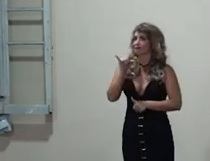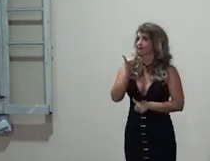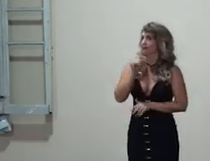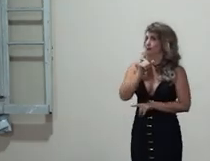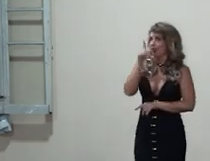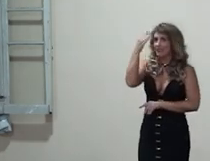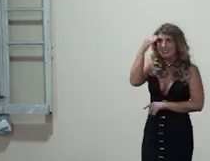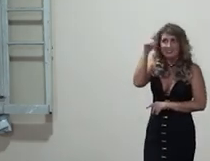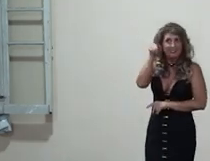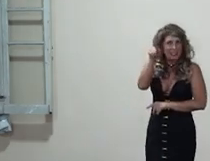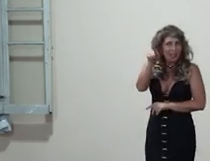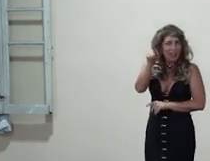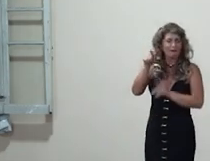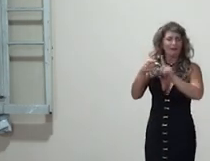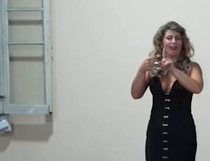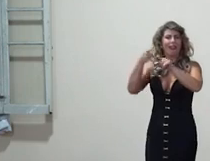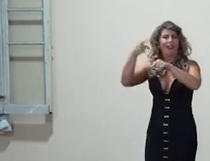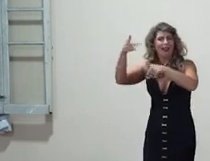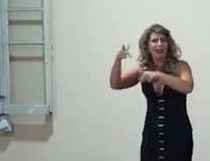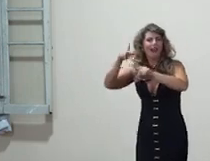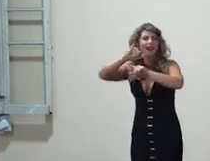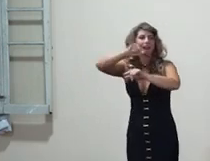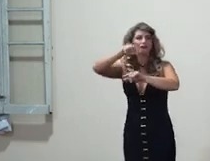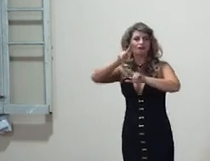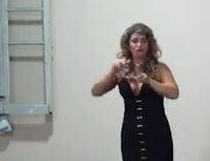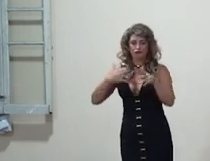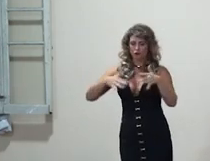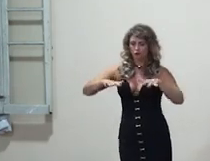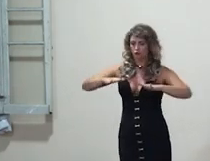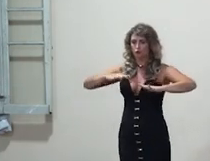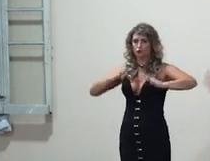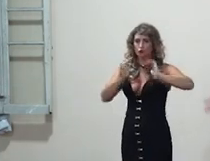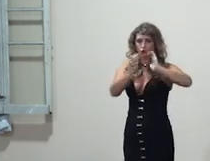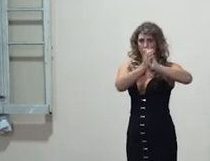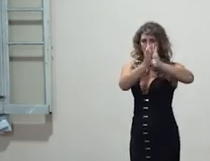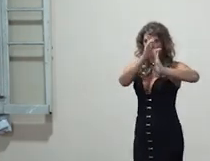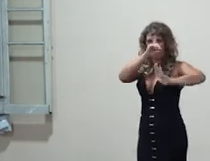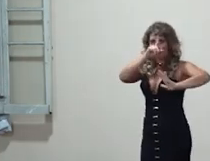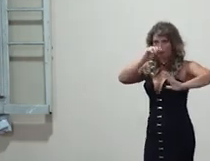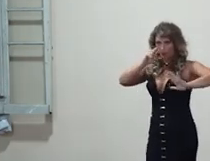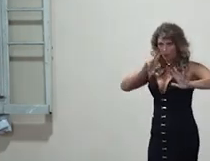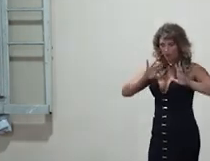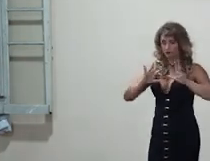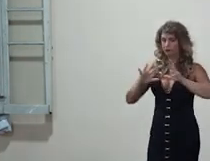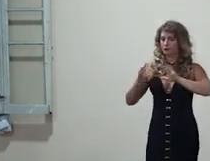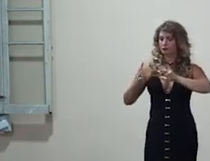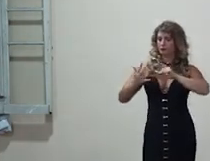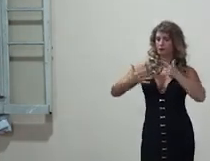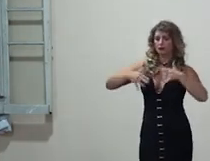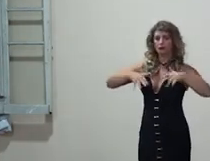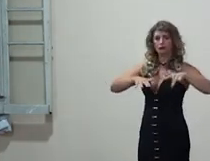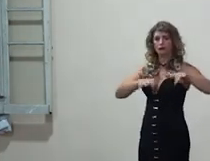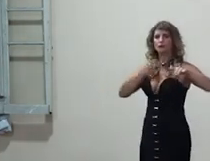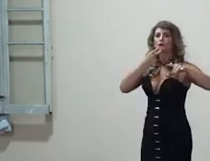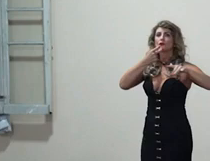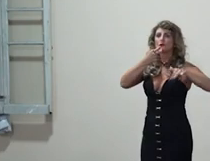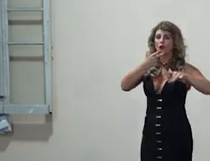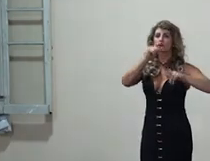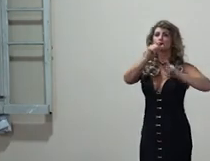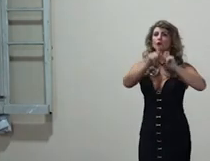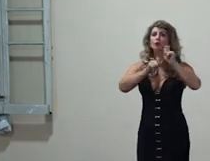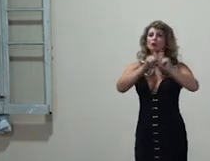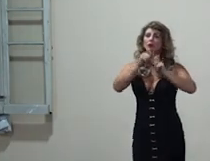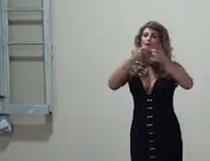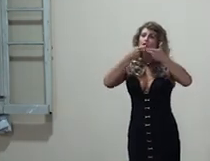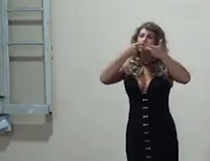sabe aquela cena, o Júlio tal, que vai casar com a Dara, não sei o quê, vão dizer que não sei o que aconteceu,